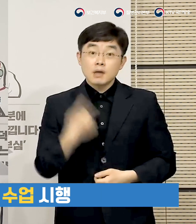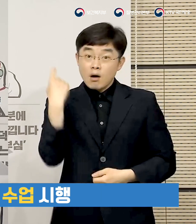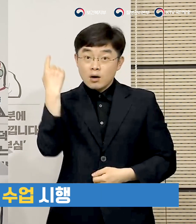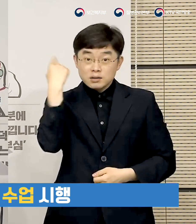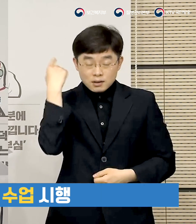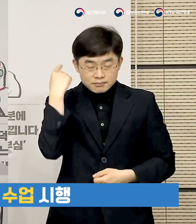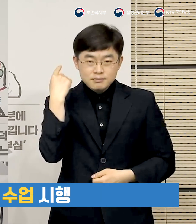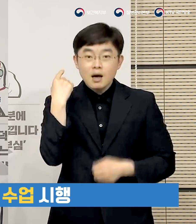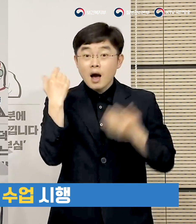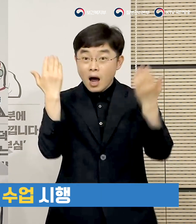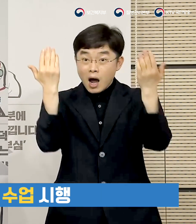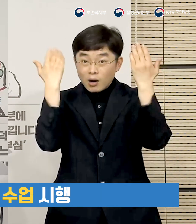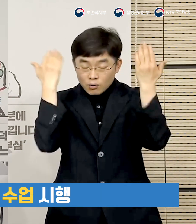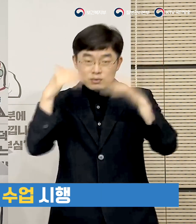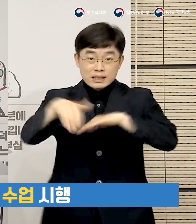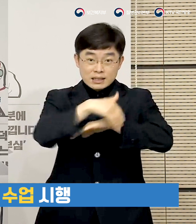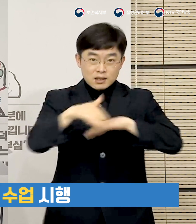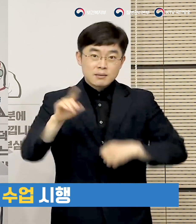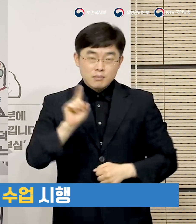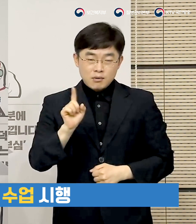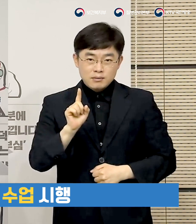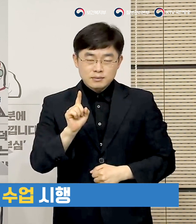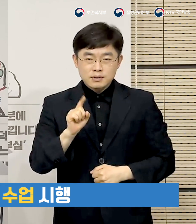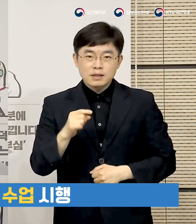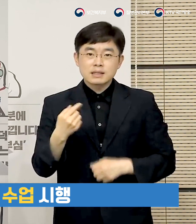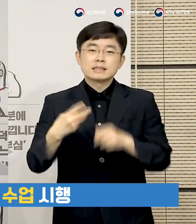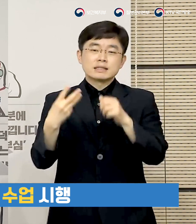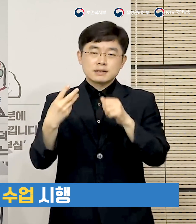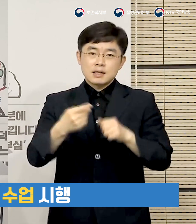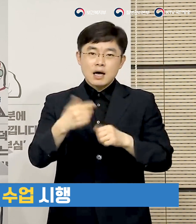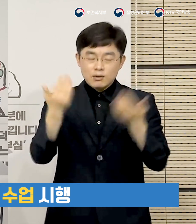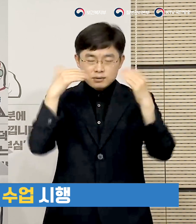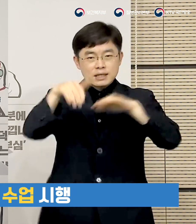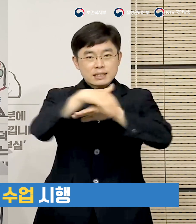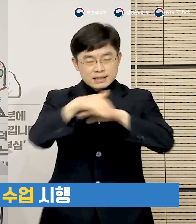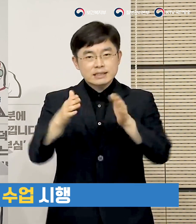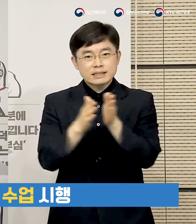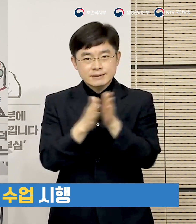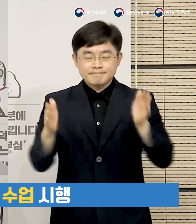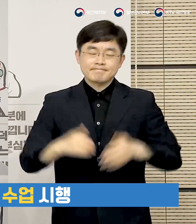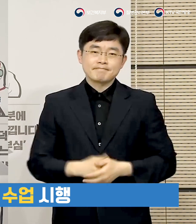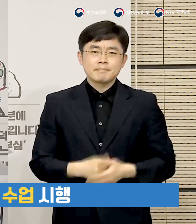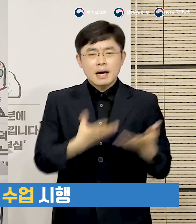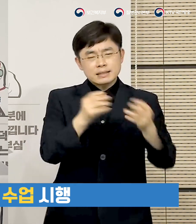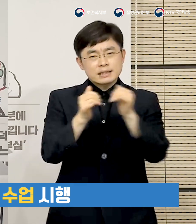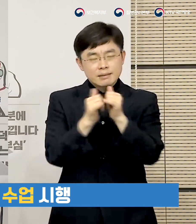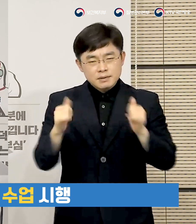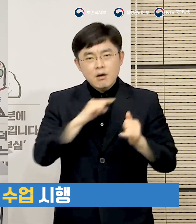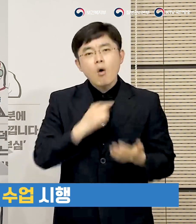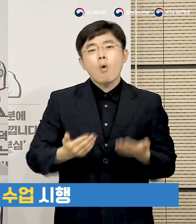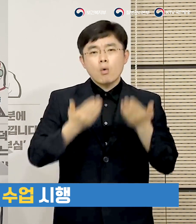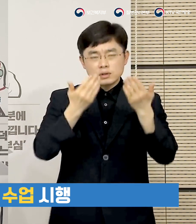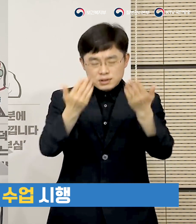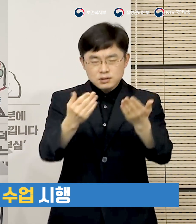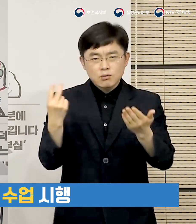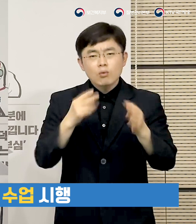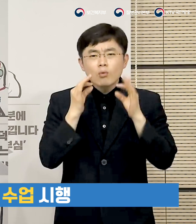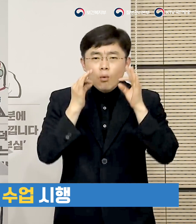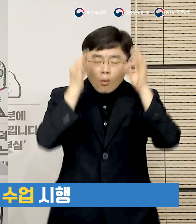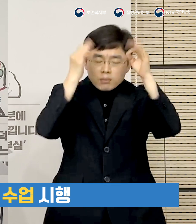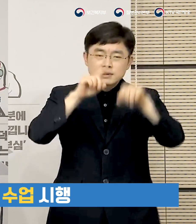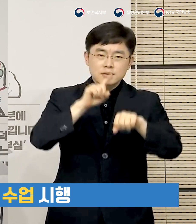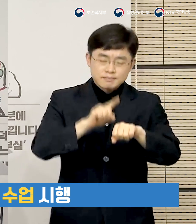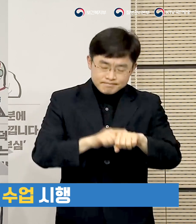어제는 우리 아이들의 2단계 등교가 있었습니다. 많은 분들의 노력과 헌신 그리고 희생으로 우리 아이들이